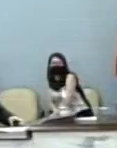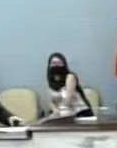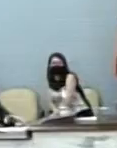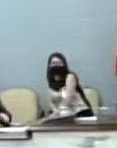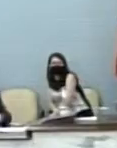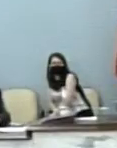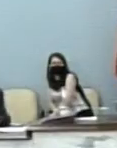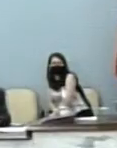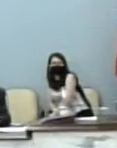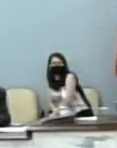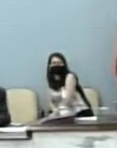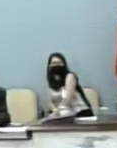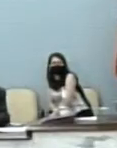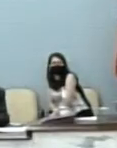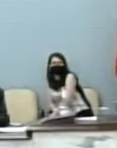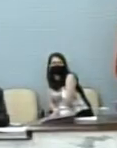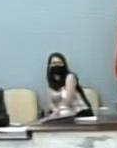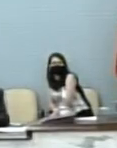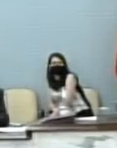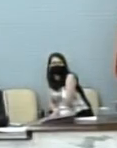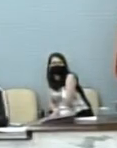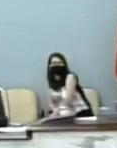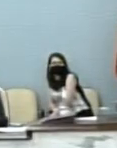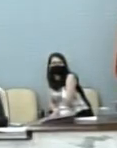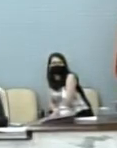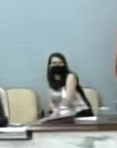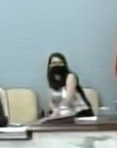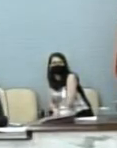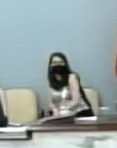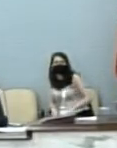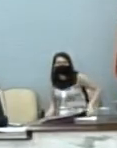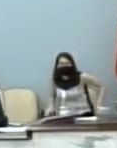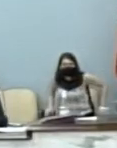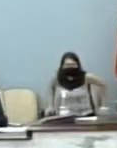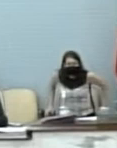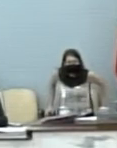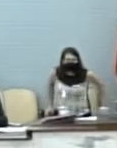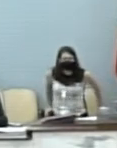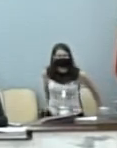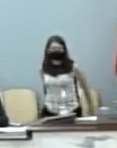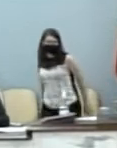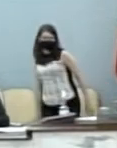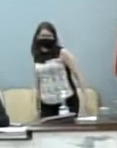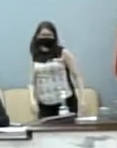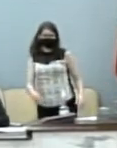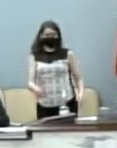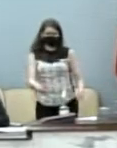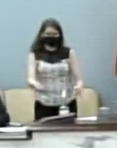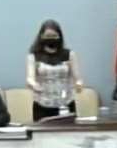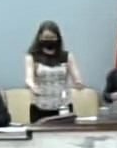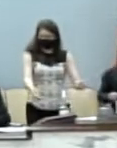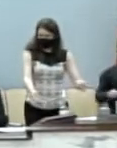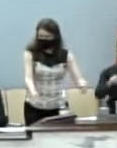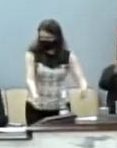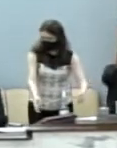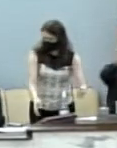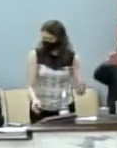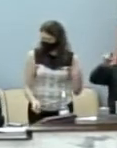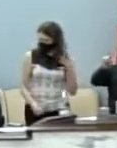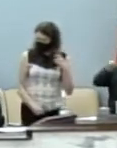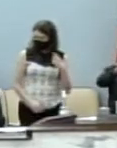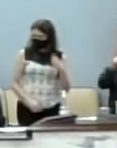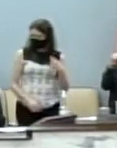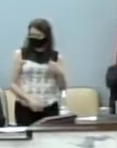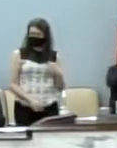chamada pela ordem alfabética. Se alguém quiser fazer alguma pergunta à secretária, por favor, vereador Renato Pupo. Perfeito, excelência.